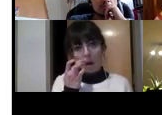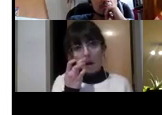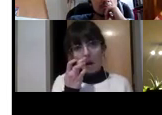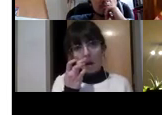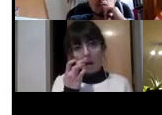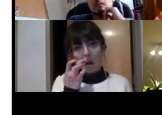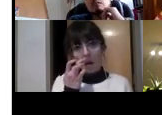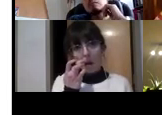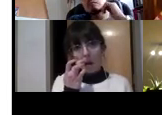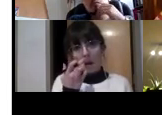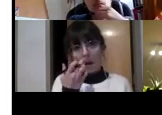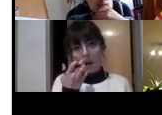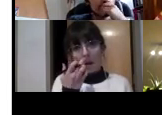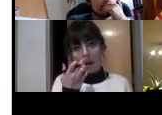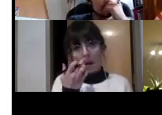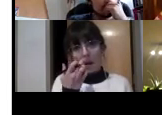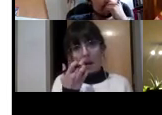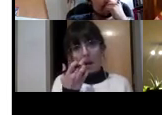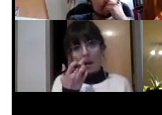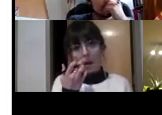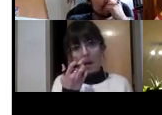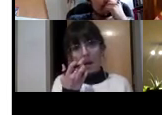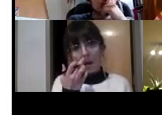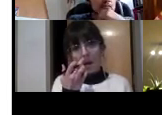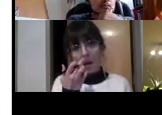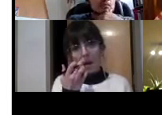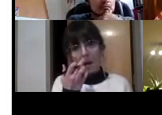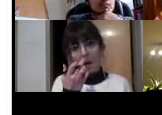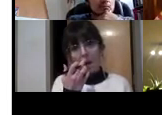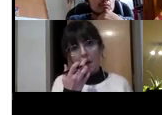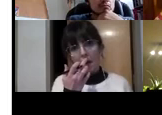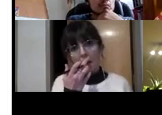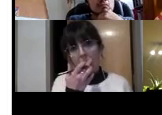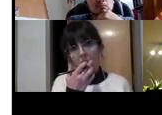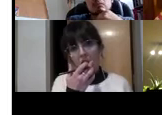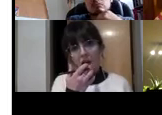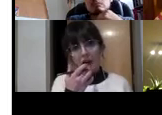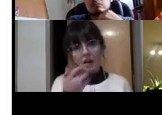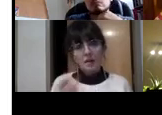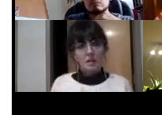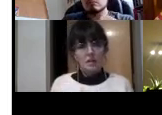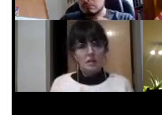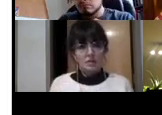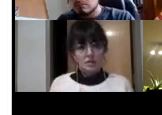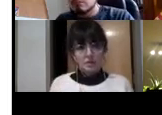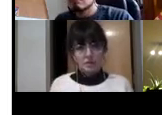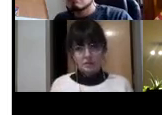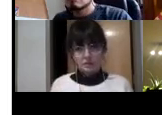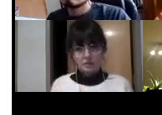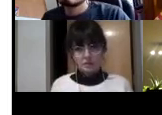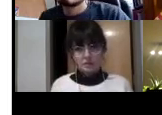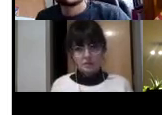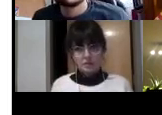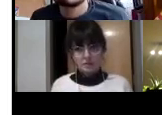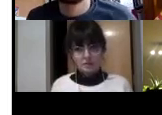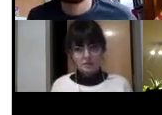asumimos que la lengua que ellos poseen es igual a los años de inmersión, o sea, a los años de vida, ¿no? Entonces,